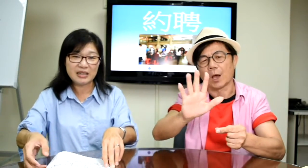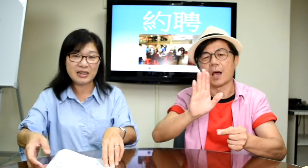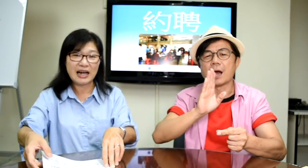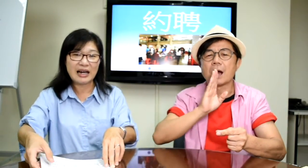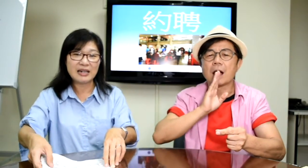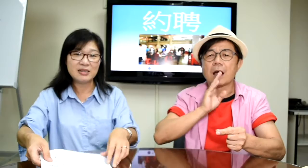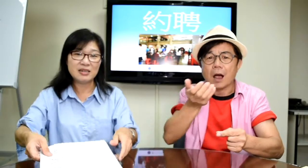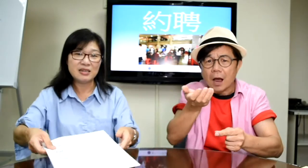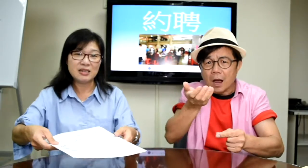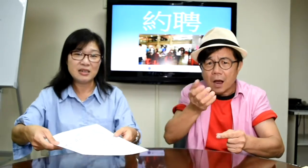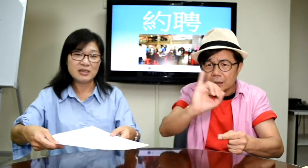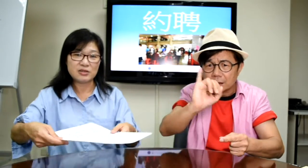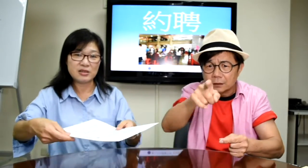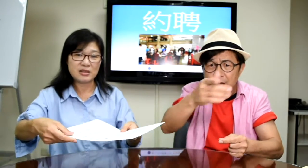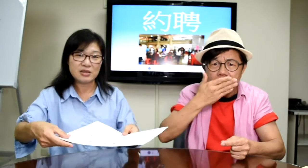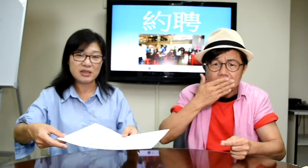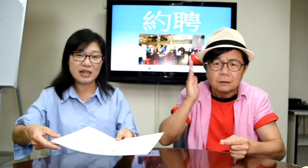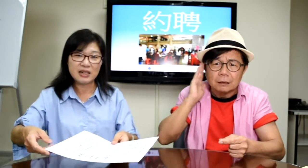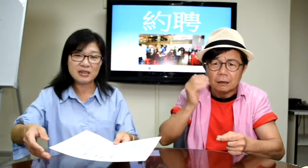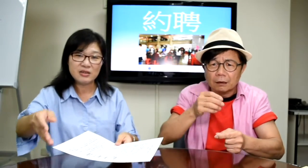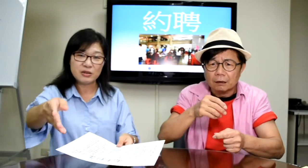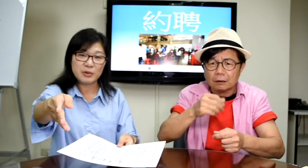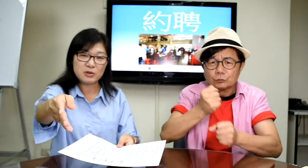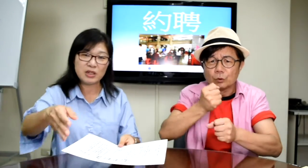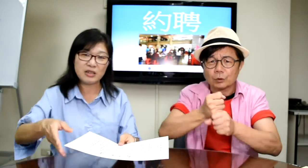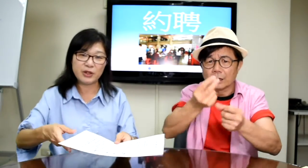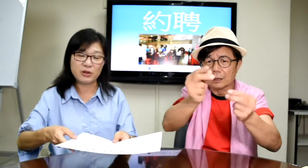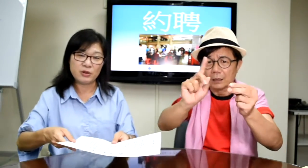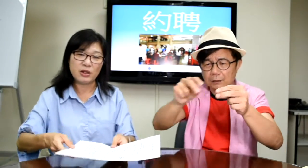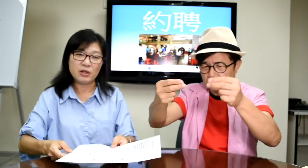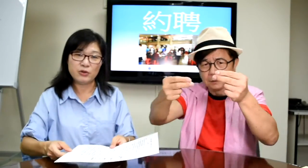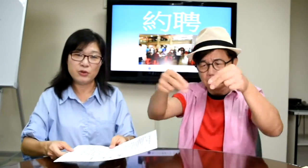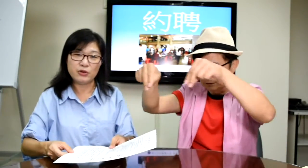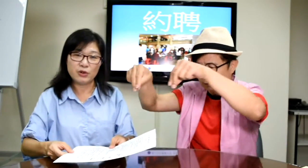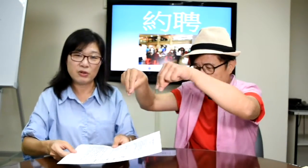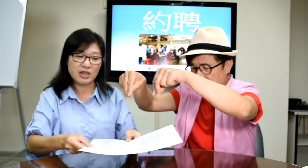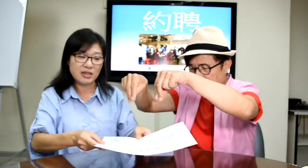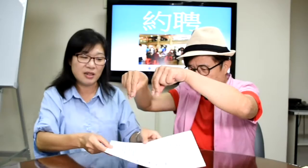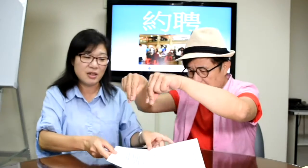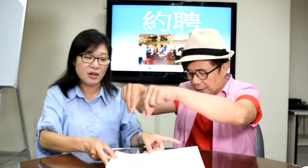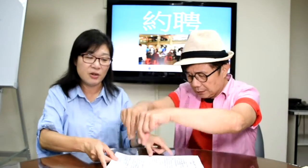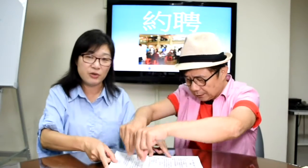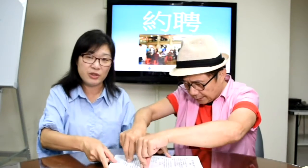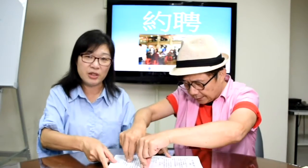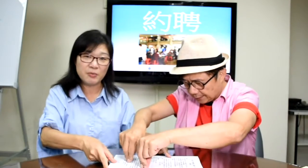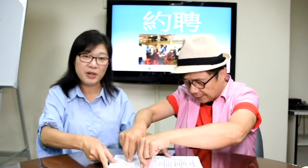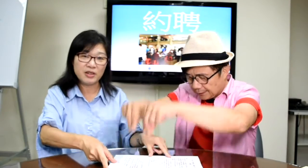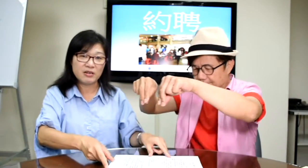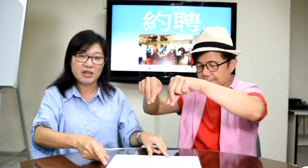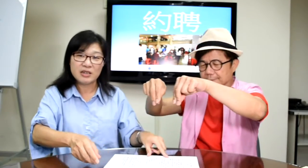啦，就是刚刚我们说到那位女龙人哈、哦，你的龙朋友，约